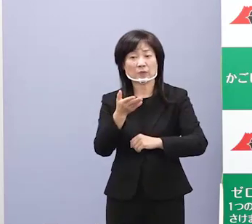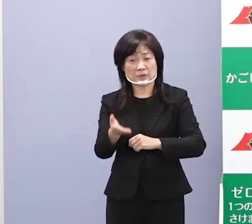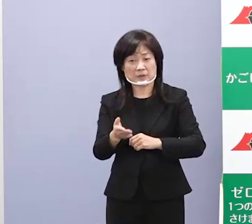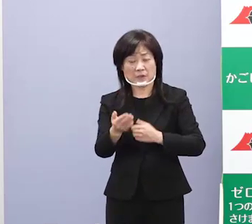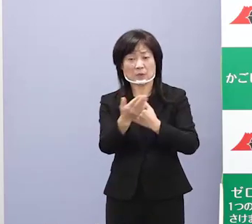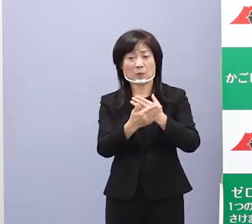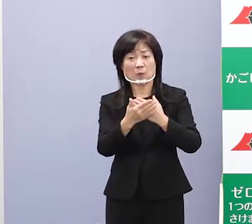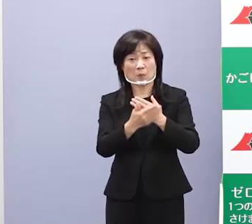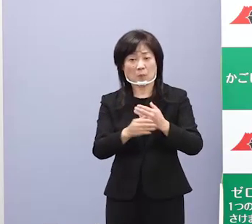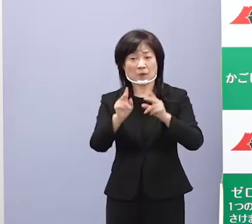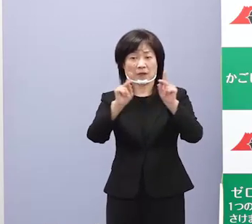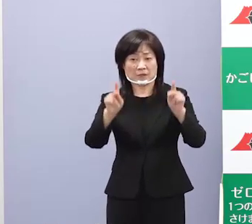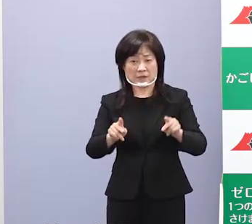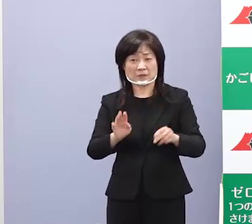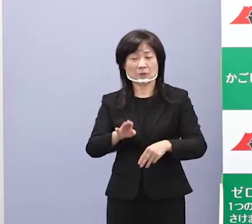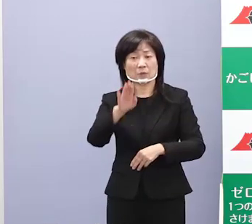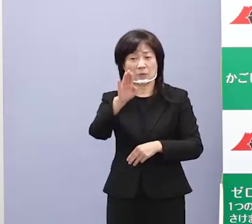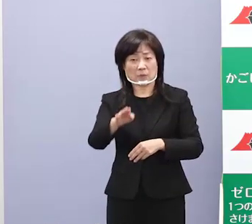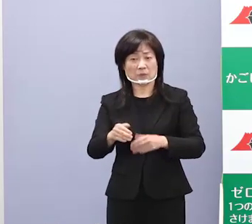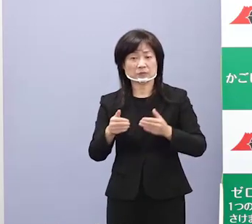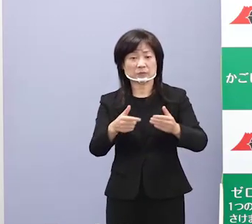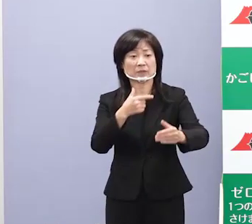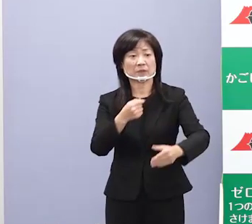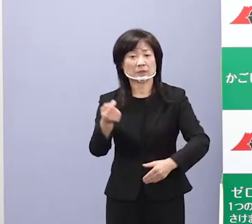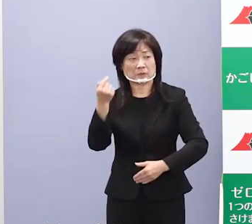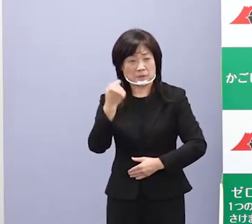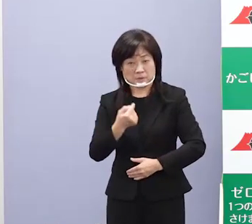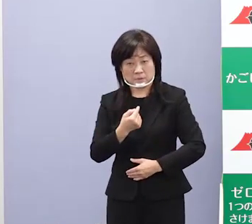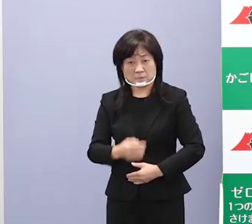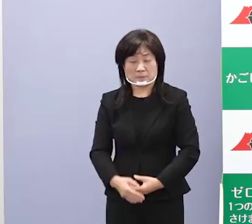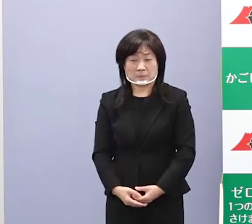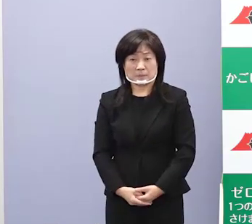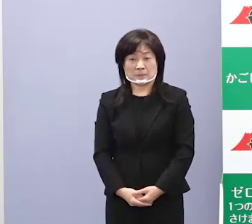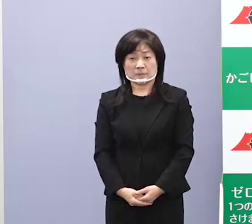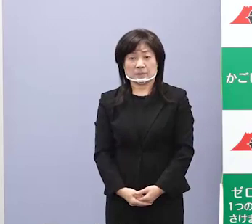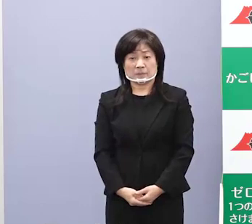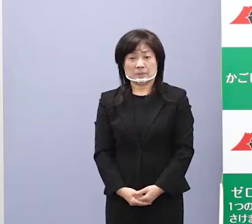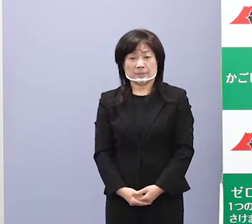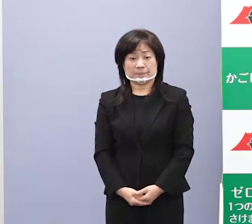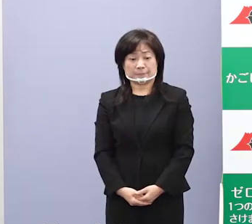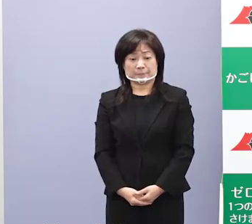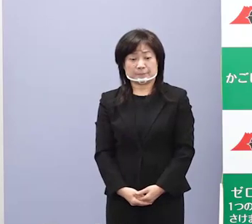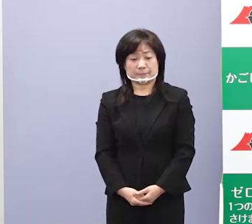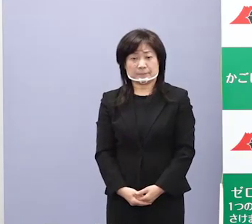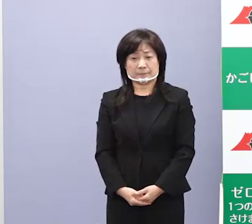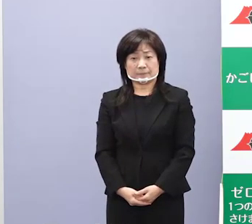して、立地を考える上でも見ていきたいなというふうに考えております。